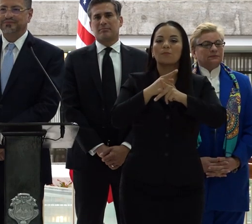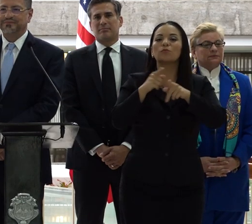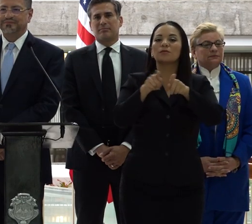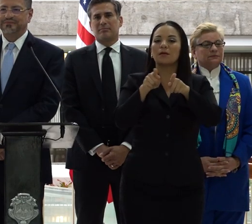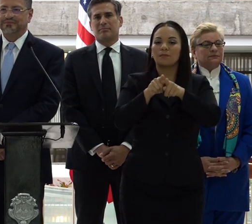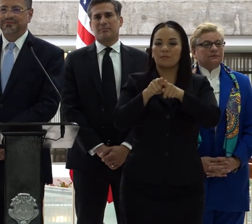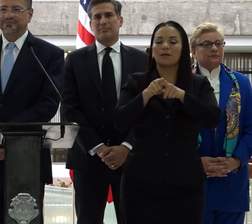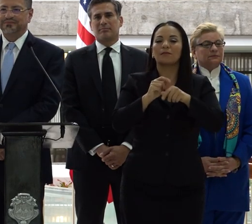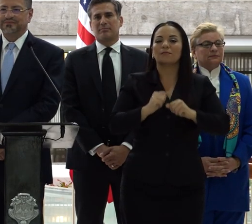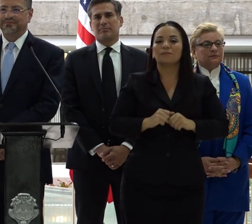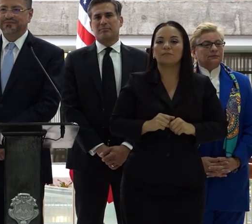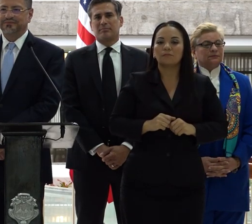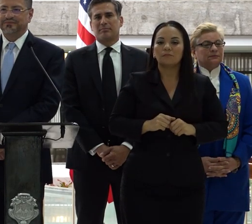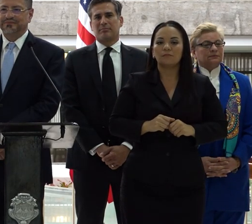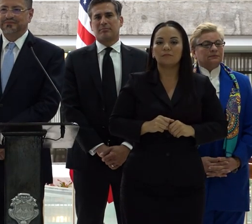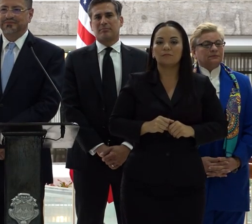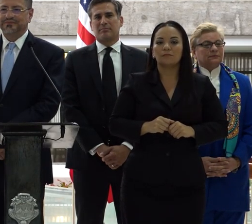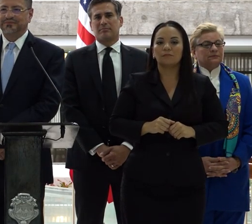conjuntamente